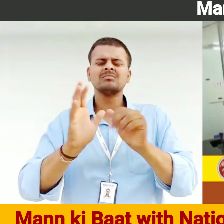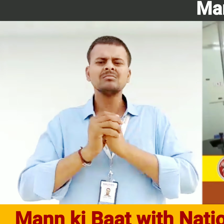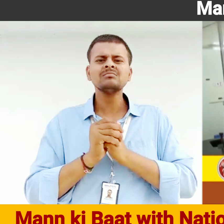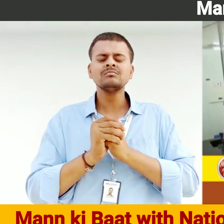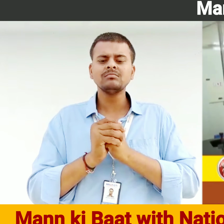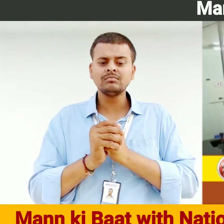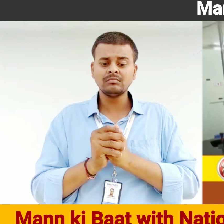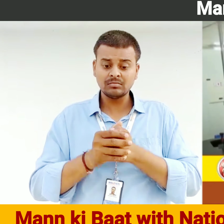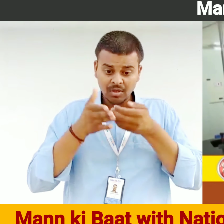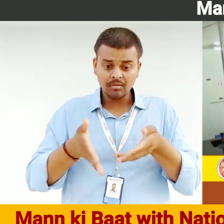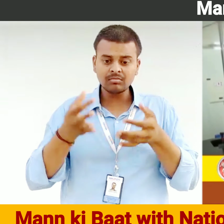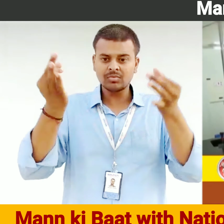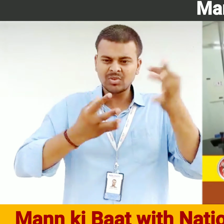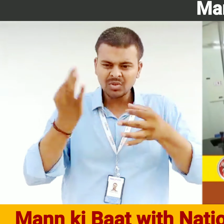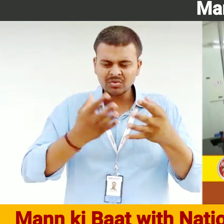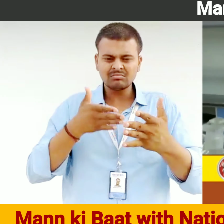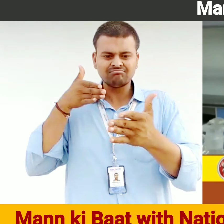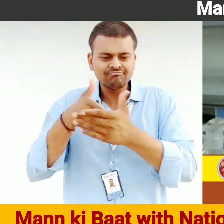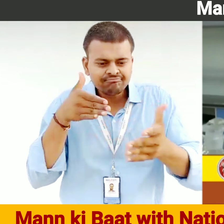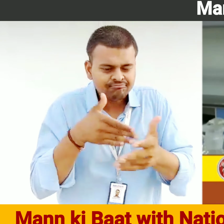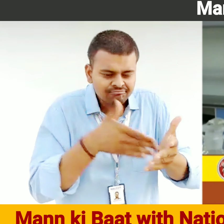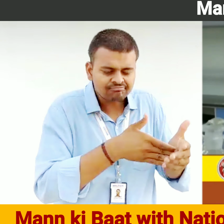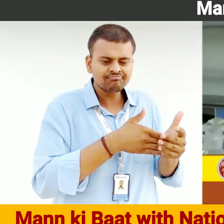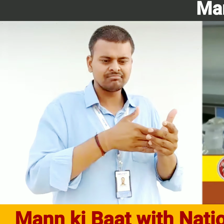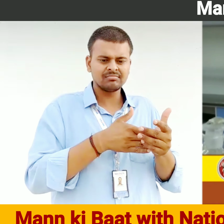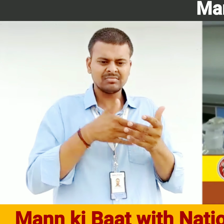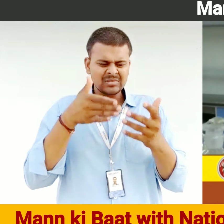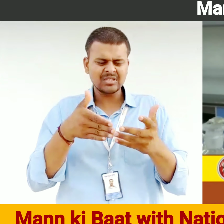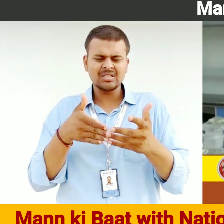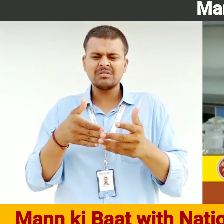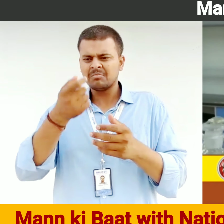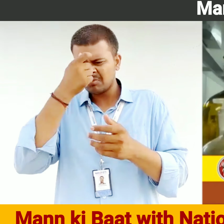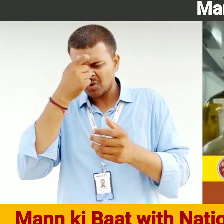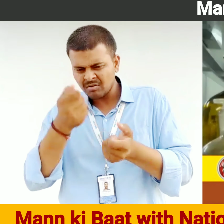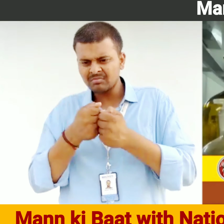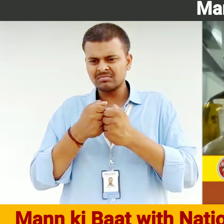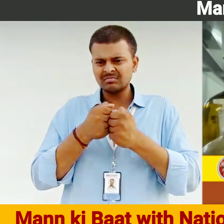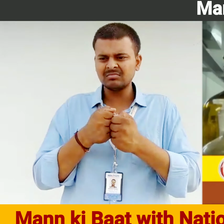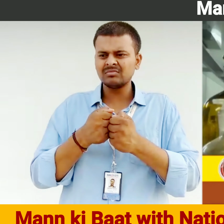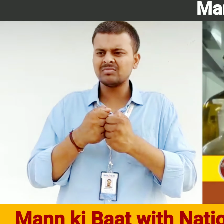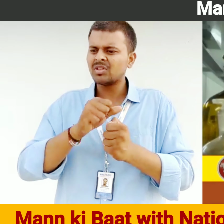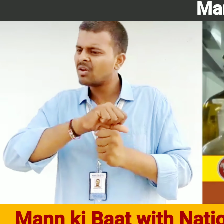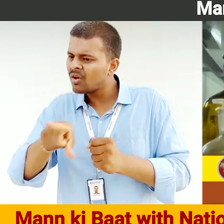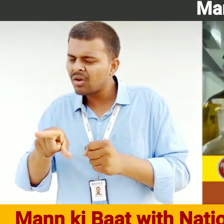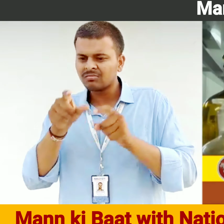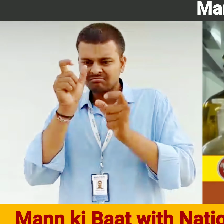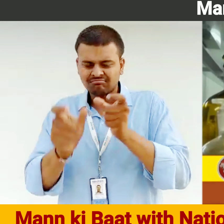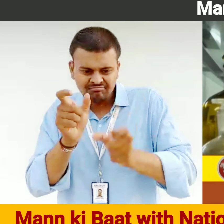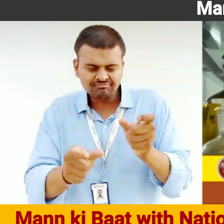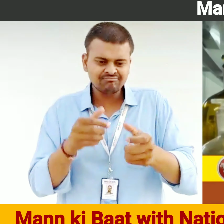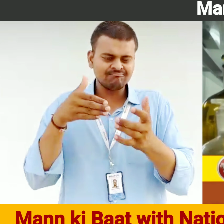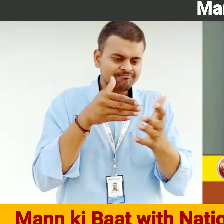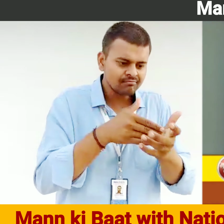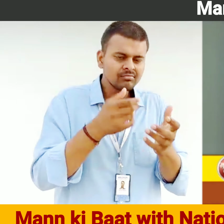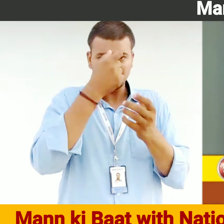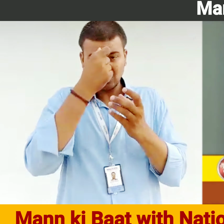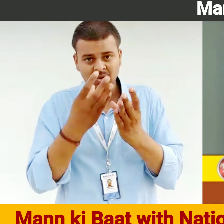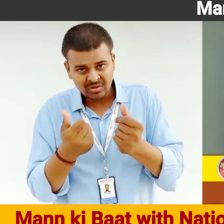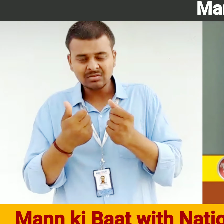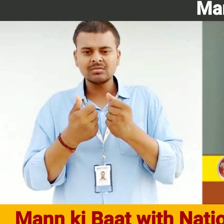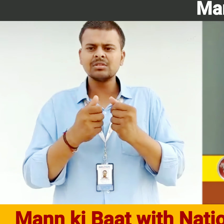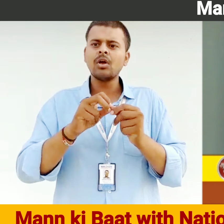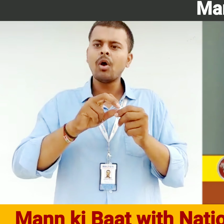हैं। ये दुनिया के हर कोरोना प्रभावित देश में हो रहा है और इसलिए भारत भी इससे अछूता